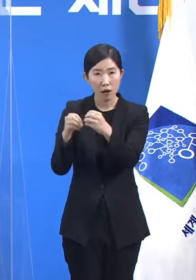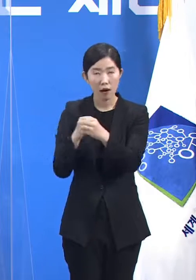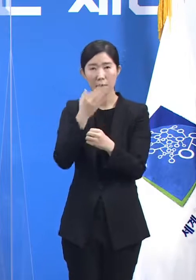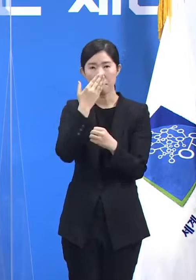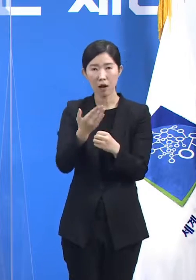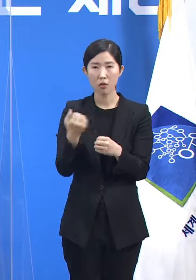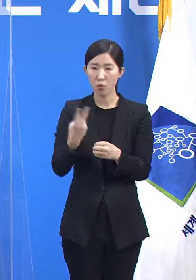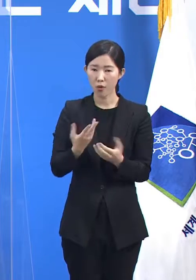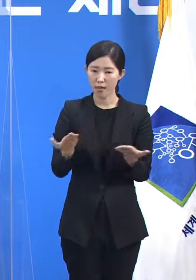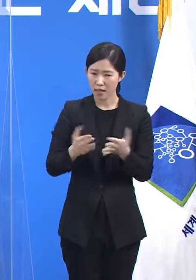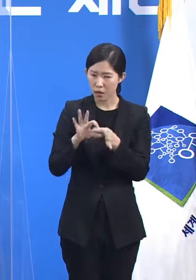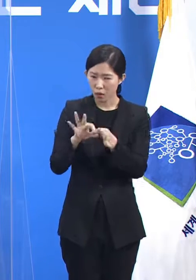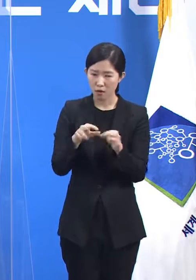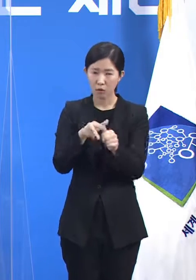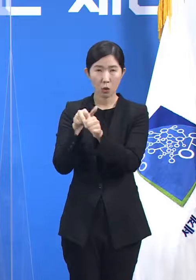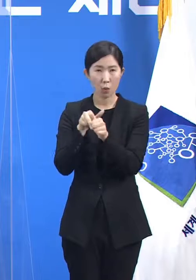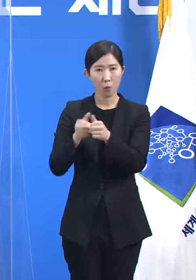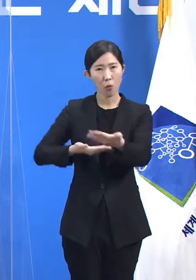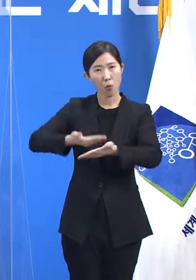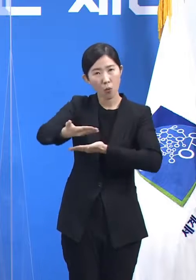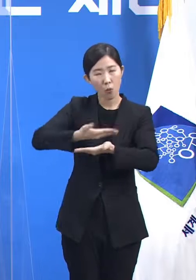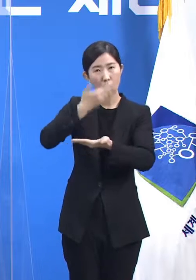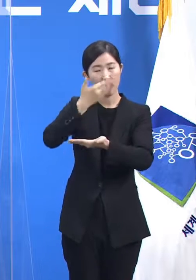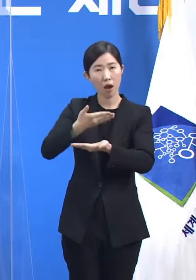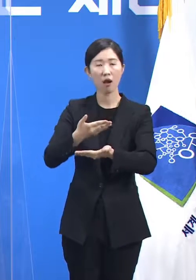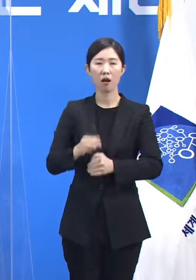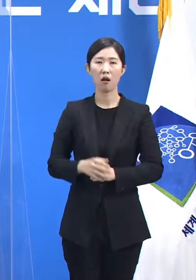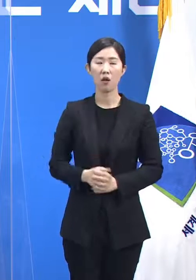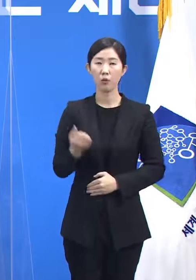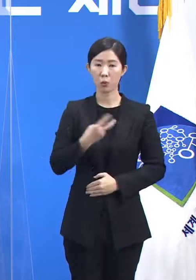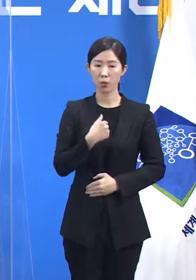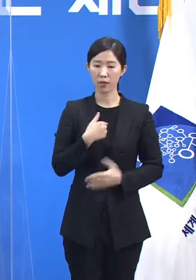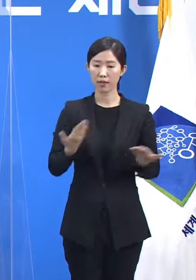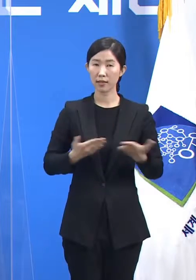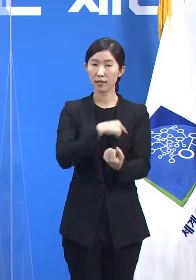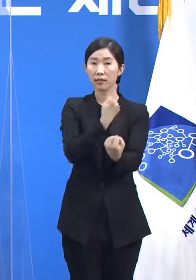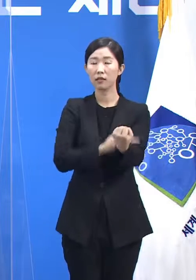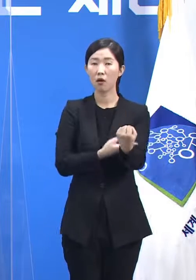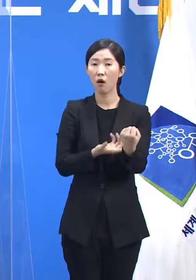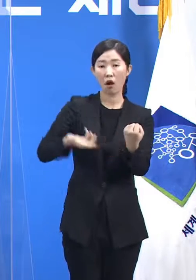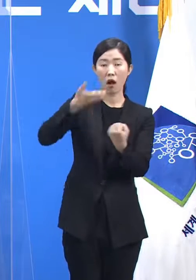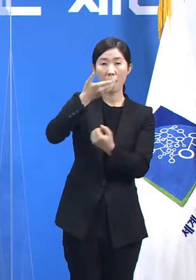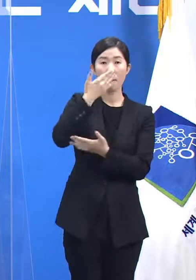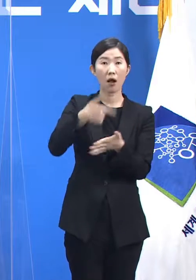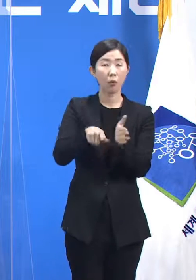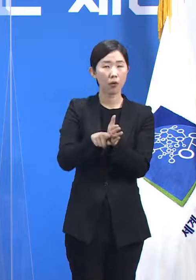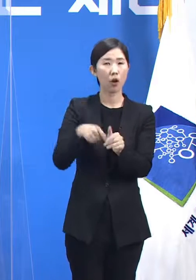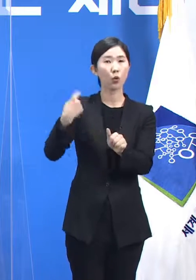어떤 정보를 주고받는다거나 아니면은 자신의 업무 능력을 향상시킬 수 있는